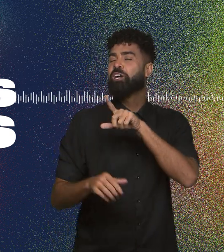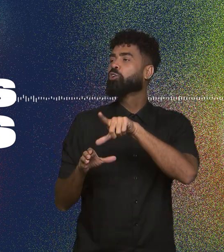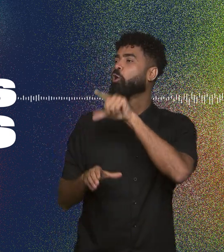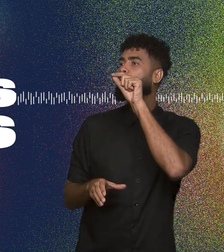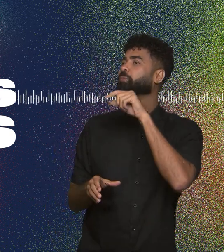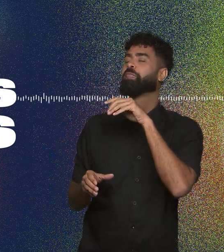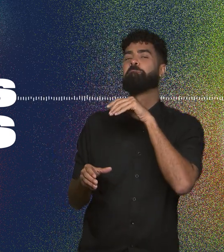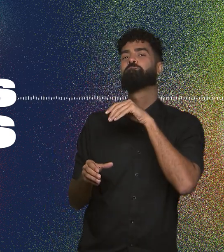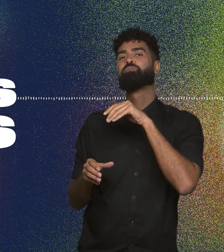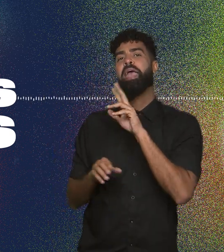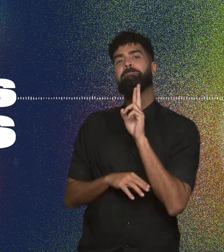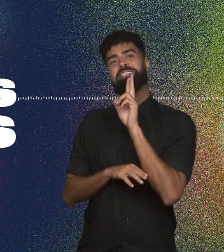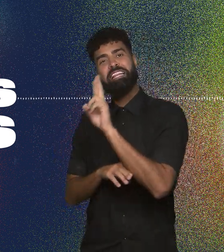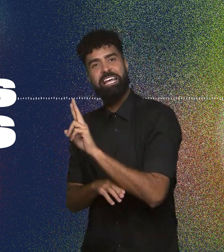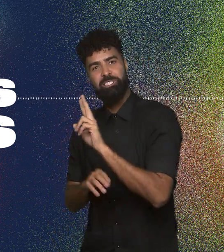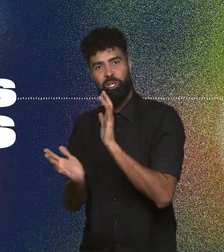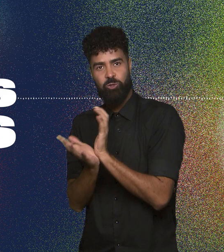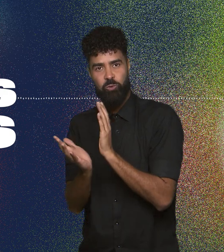mesma série que eu.